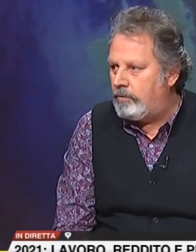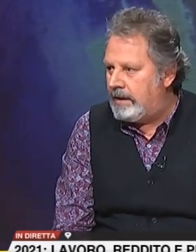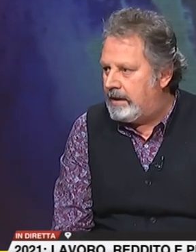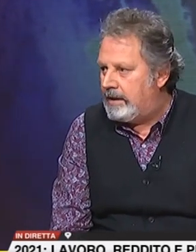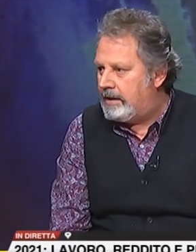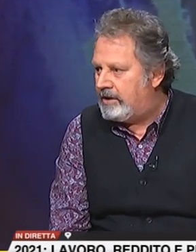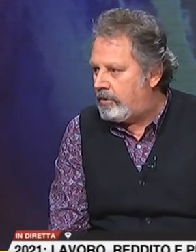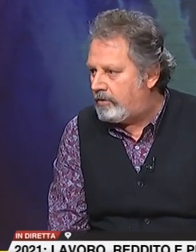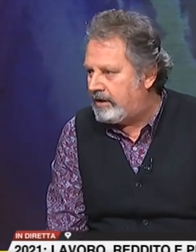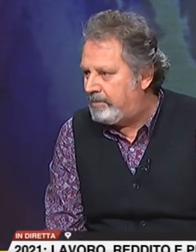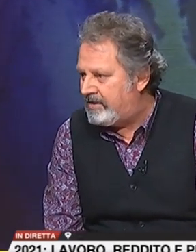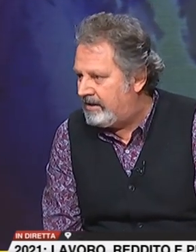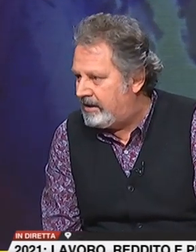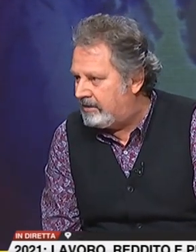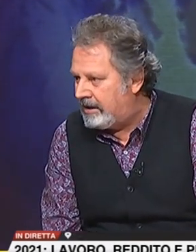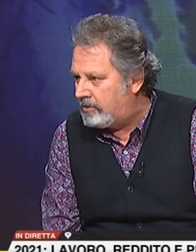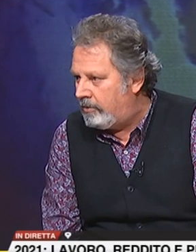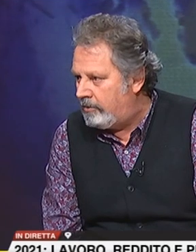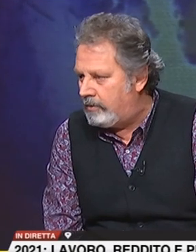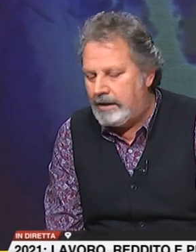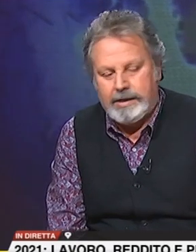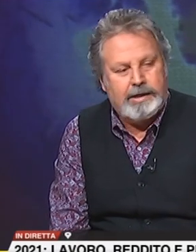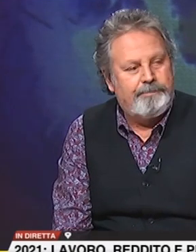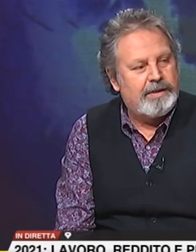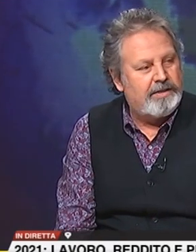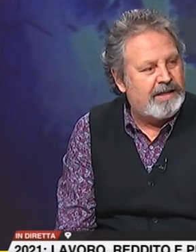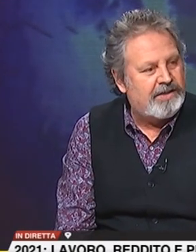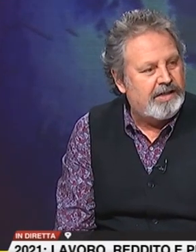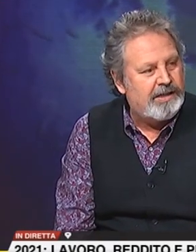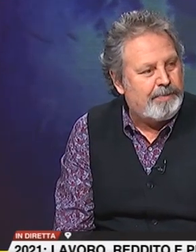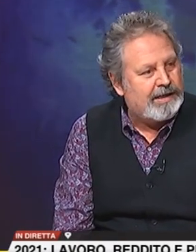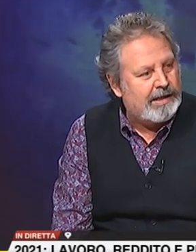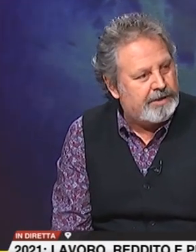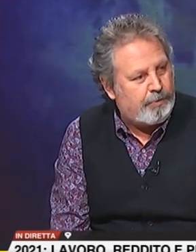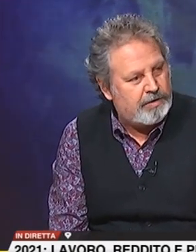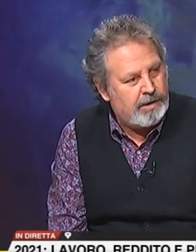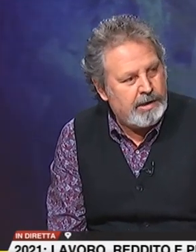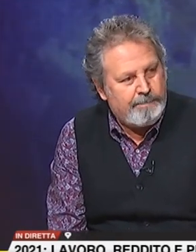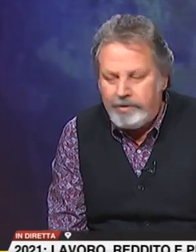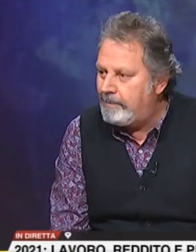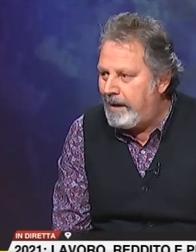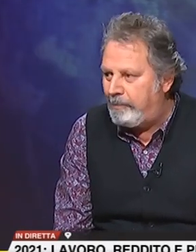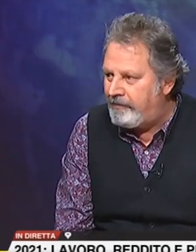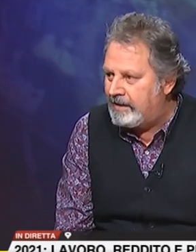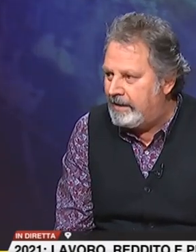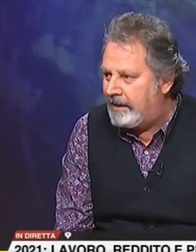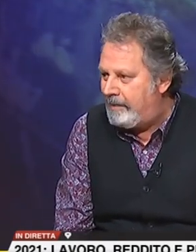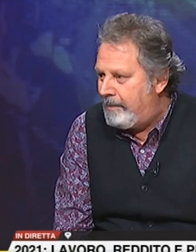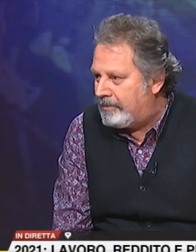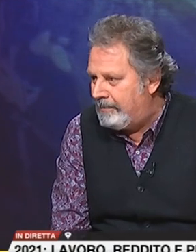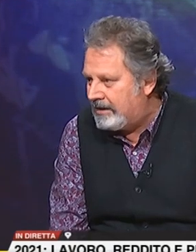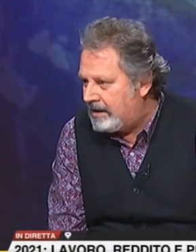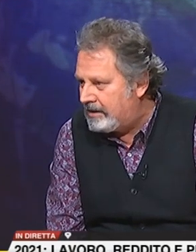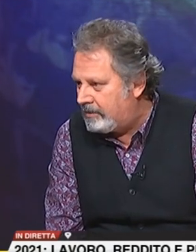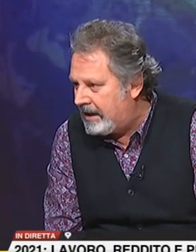cresciuti come risorse presenti nel territorio, nelle diverse sedi per dare le risposte. Poi sappiamo perfettamente che